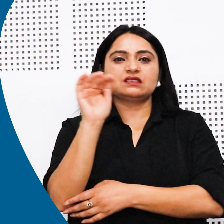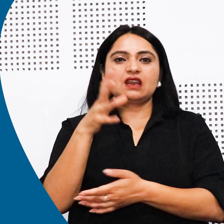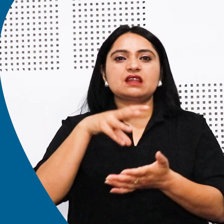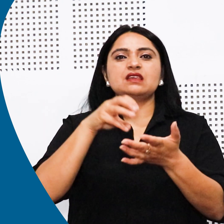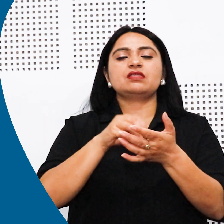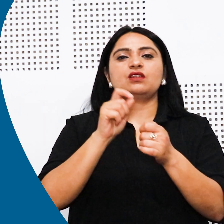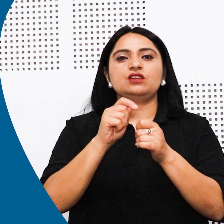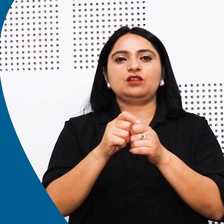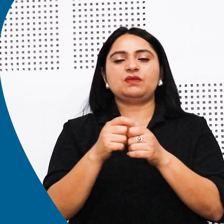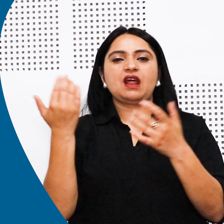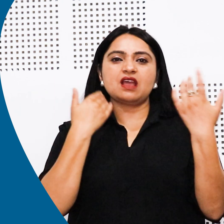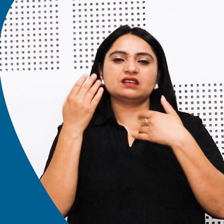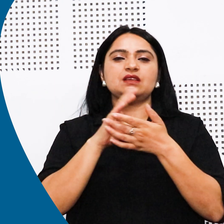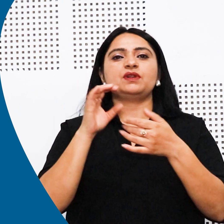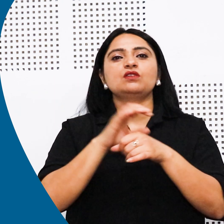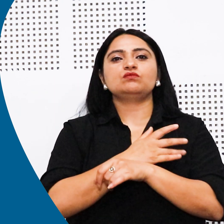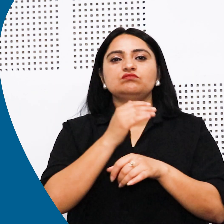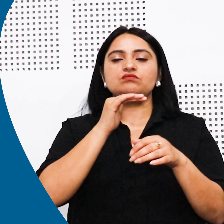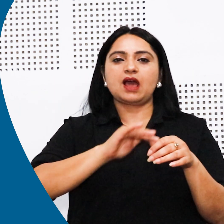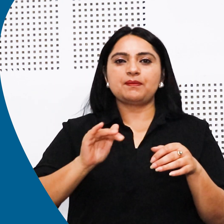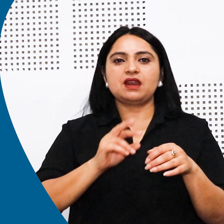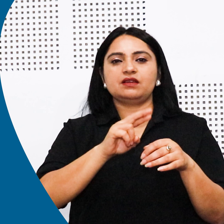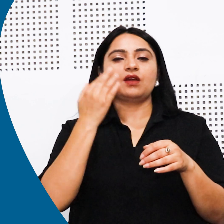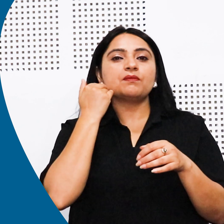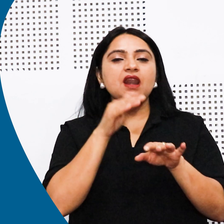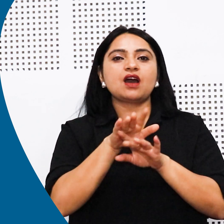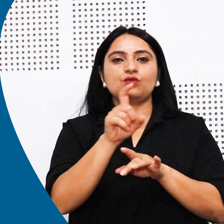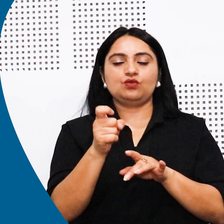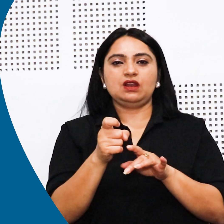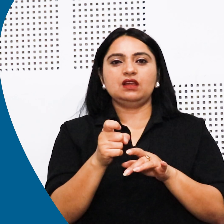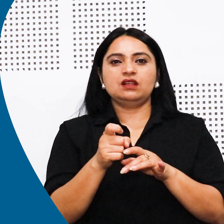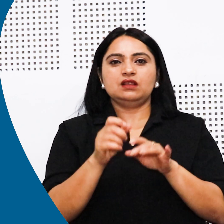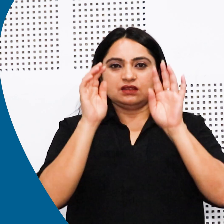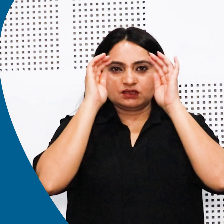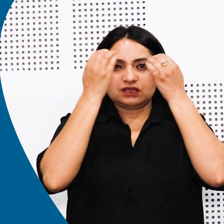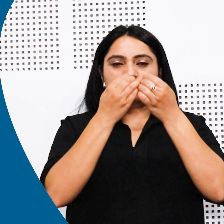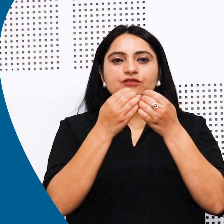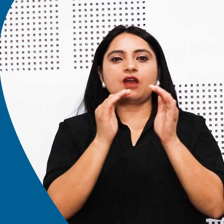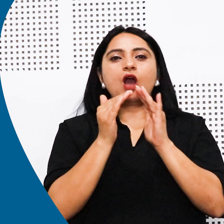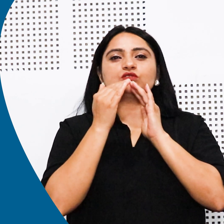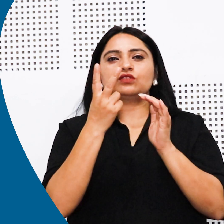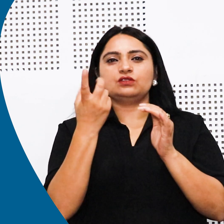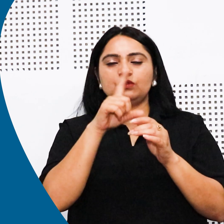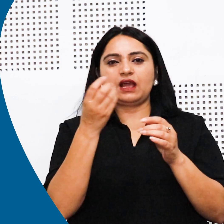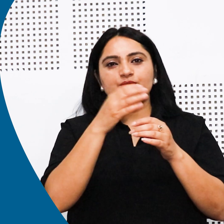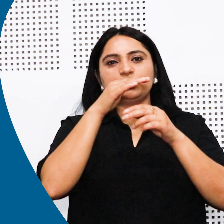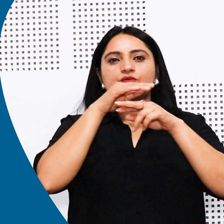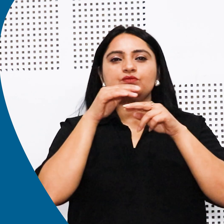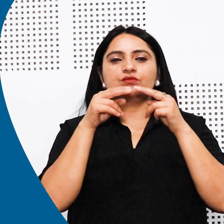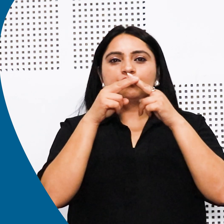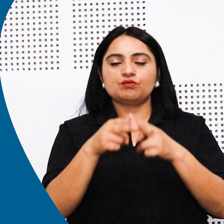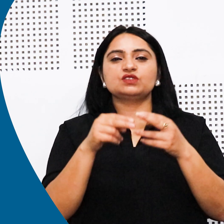केन्द्र निर्माण, हिंसाबाट प्रभावित बालबालिका र महिलाको लागि सेफ हाउसको लागि 2 लाख भन्दा बढी